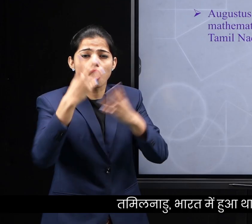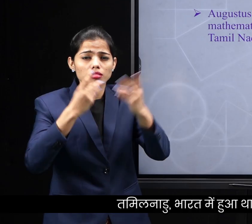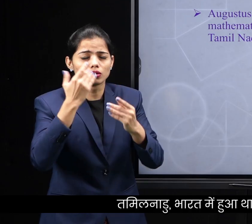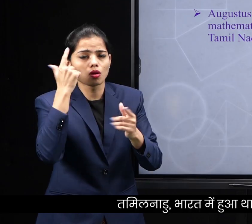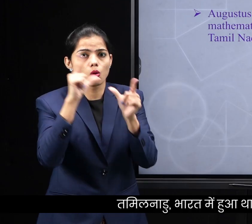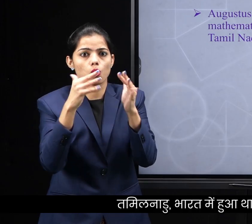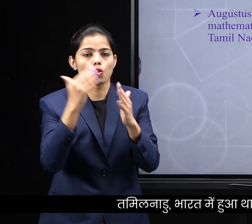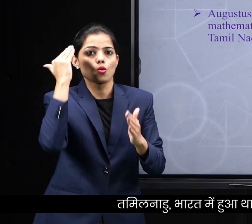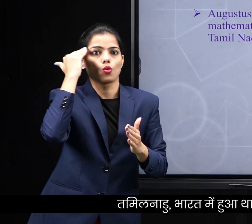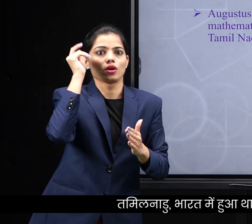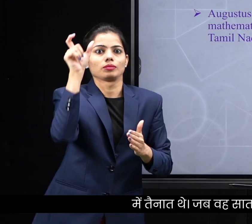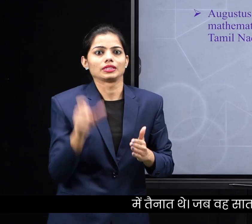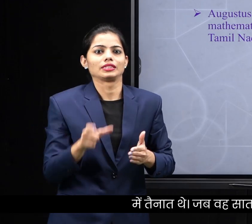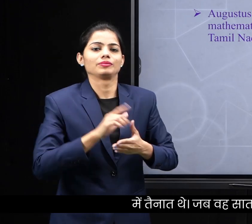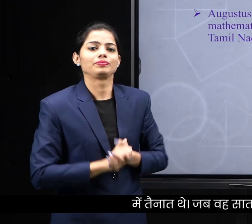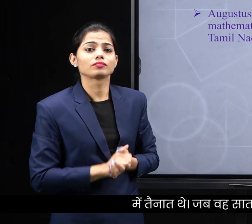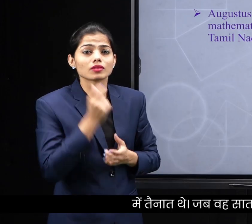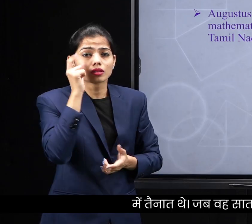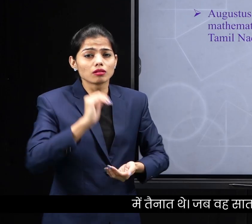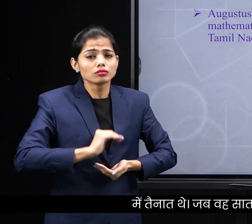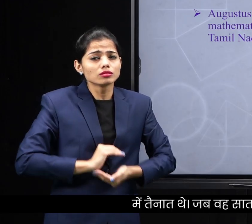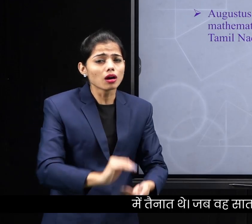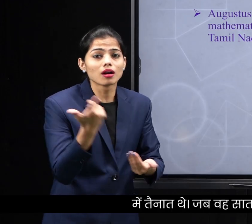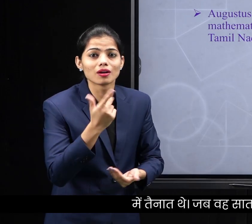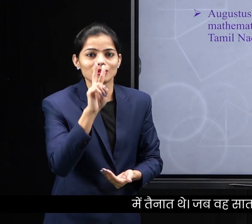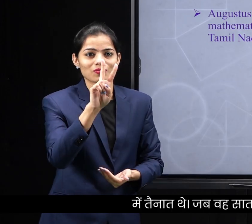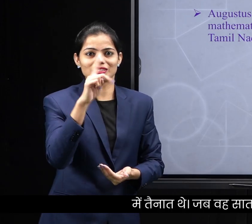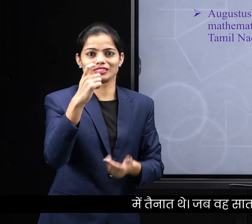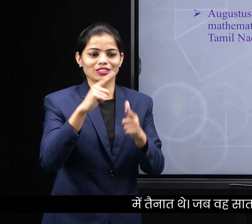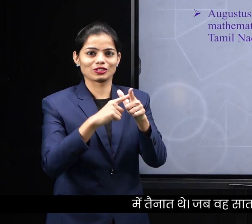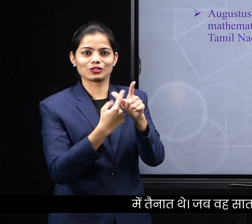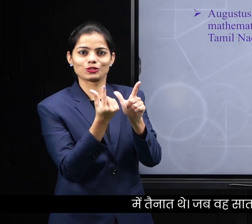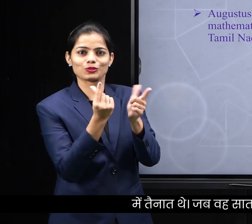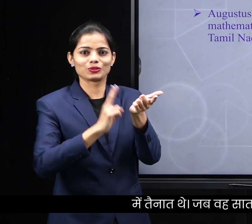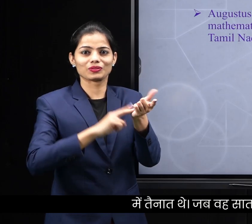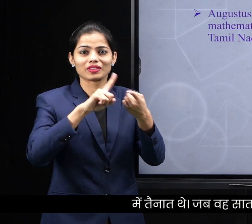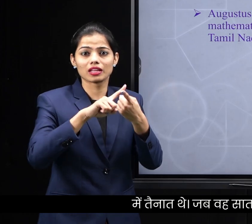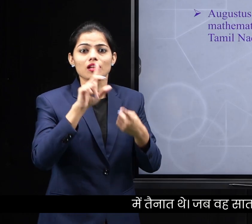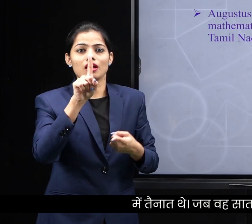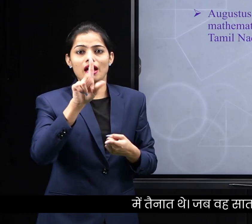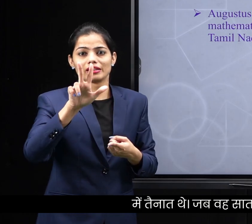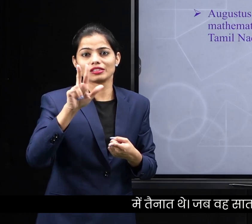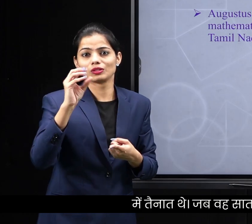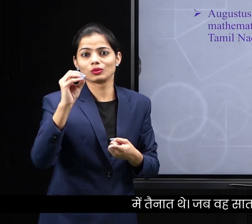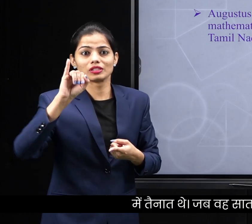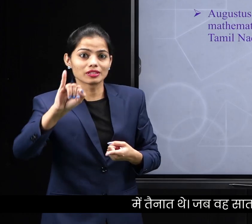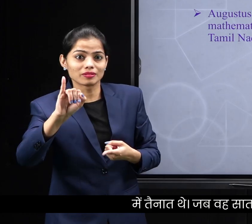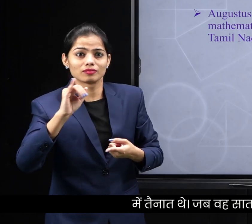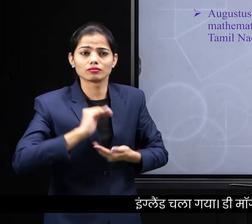इंडिया कंपनी द्वारा भारत में तैनात थे। जब वह 7 महीने का था तो उसका परिवार वापस इंग्लैंड चला